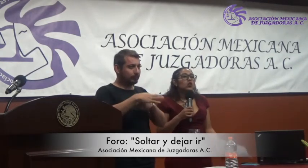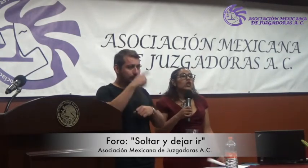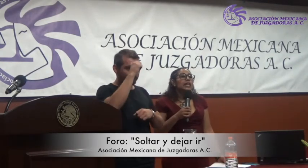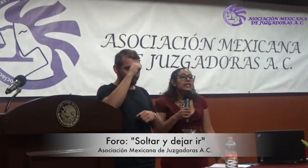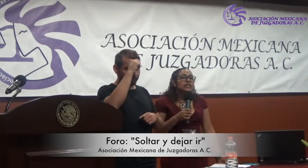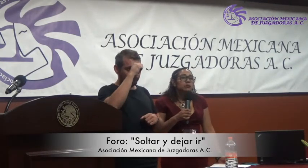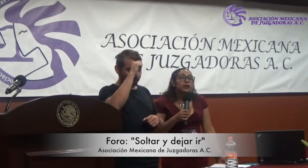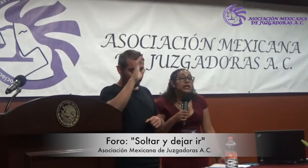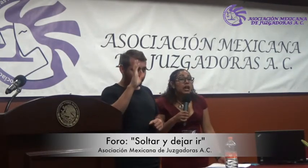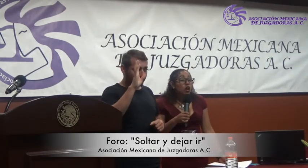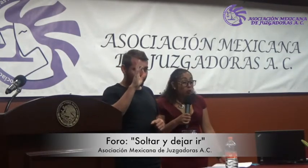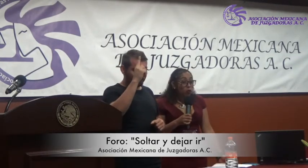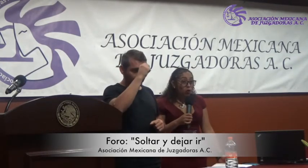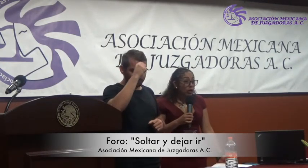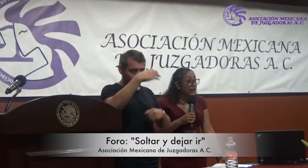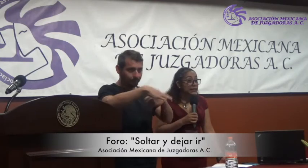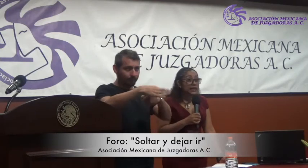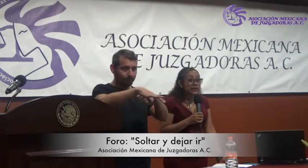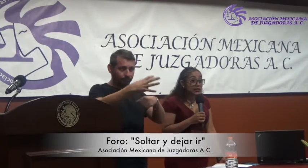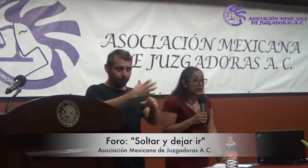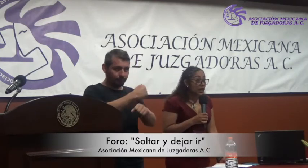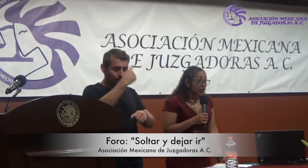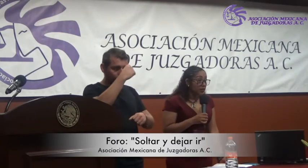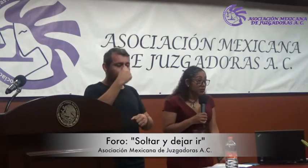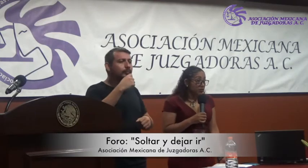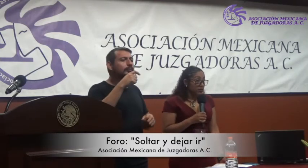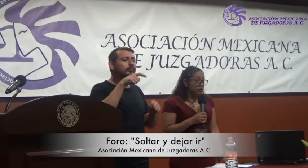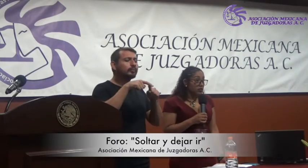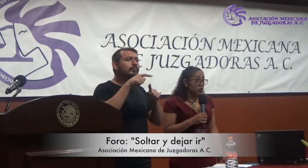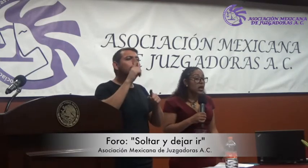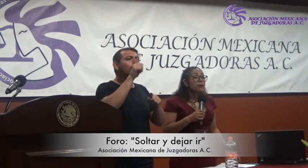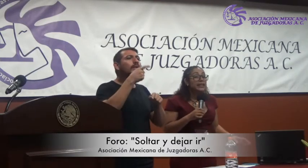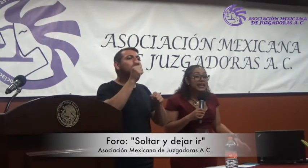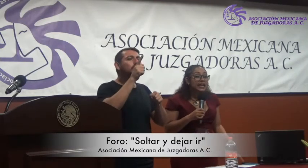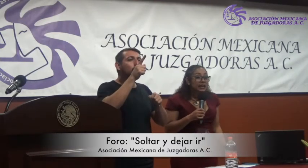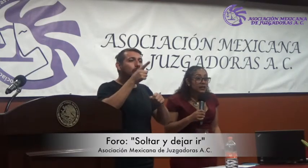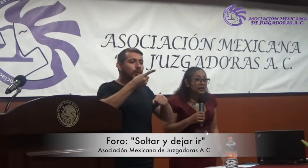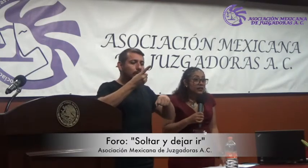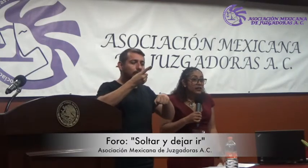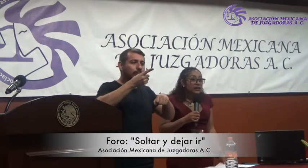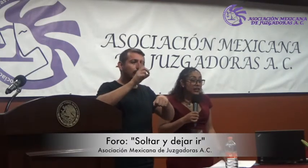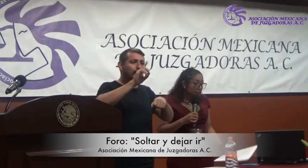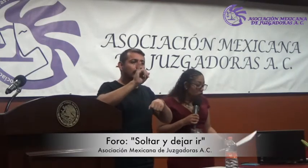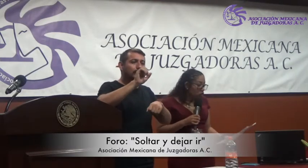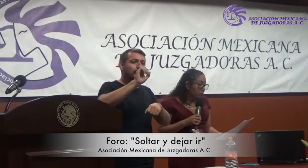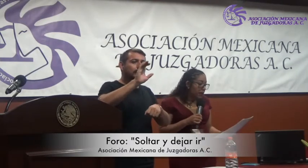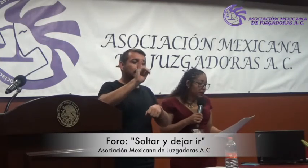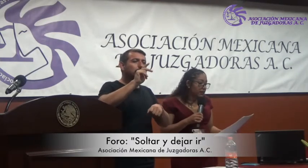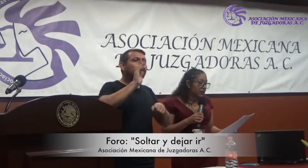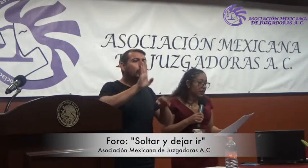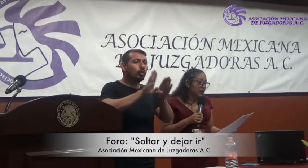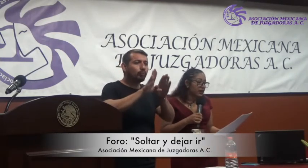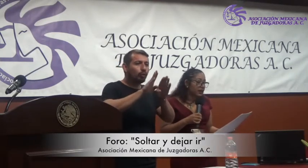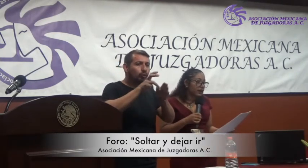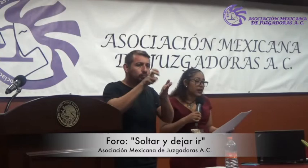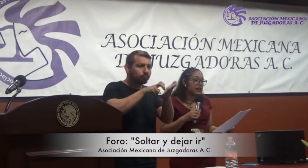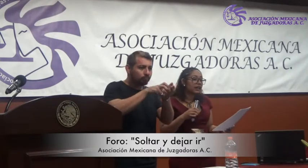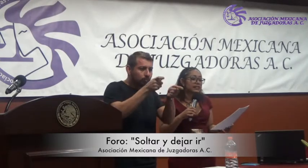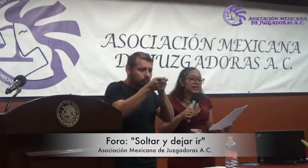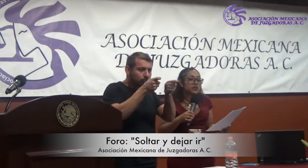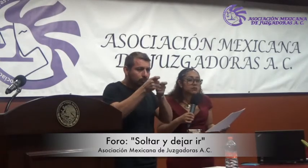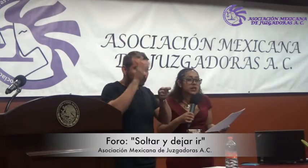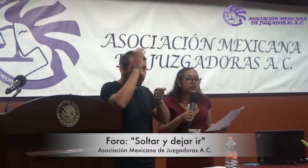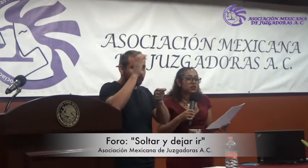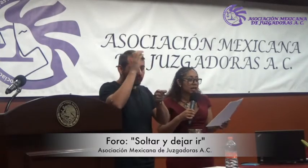Es una disciplina, como una ciencia, una materia que se ocupa